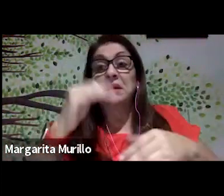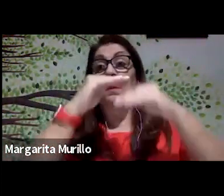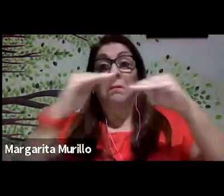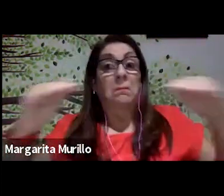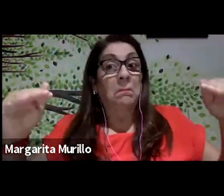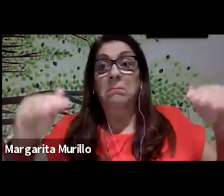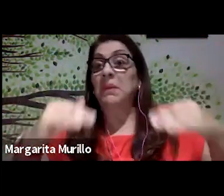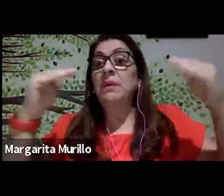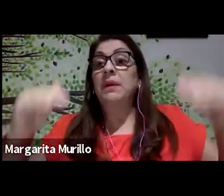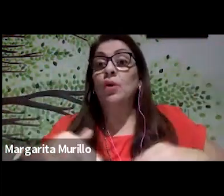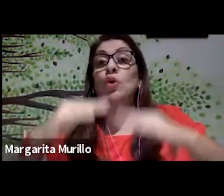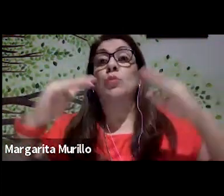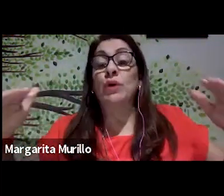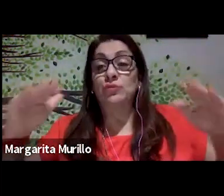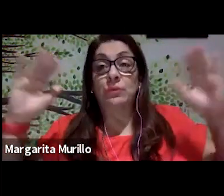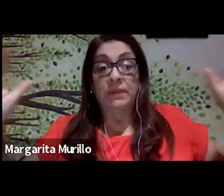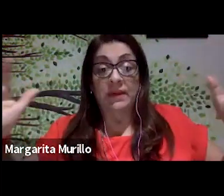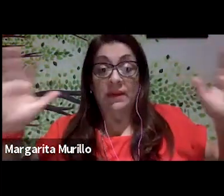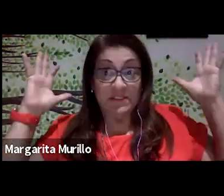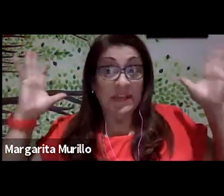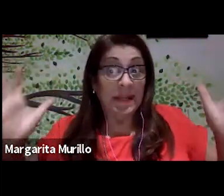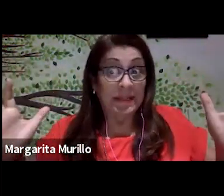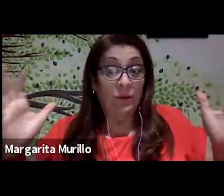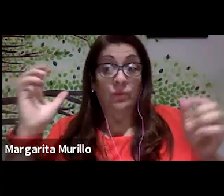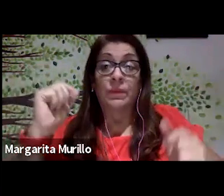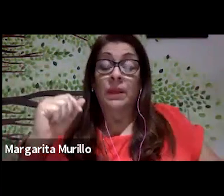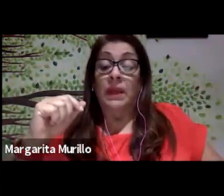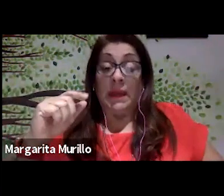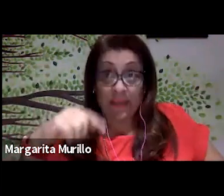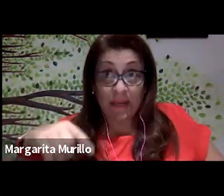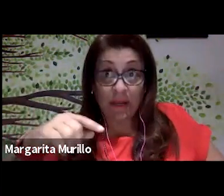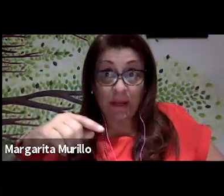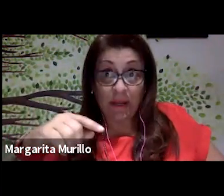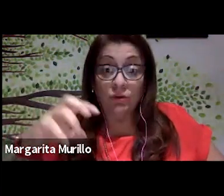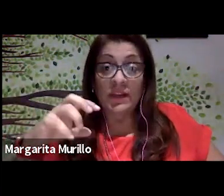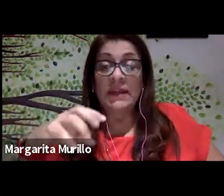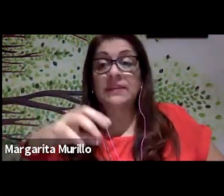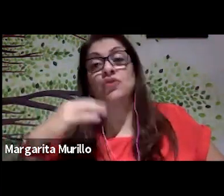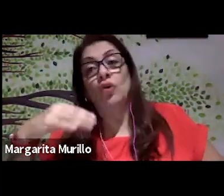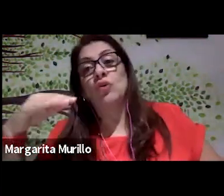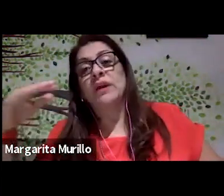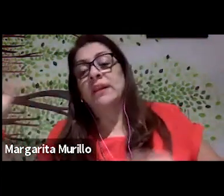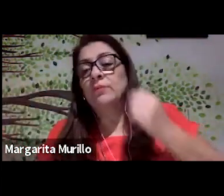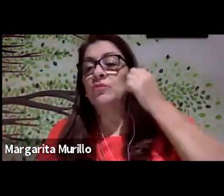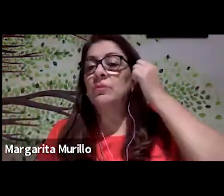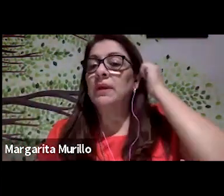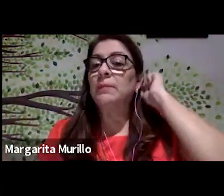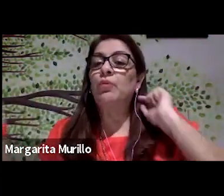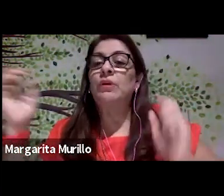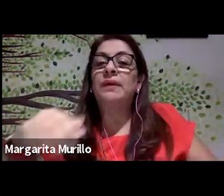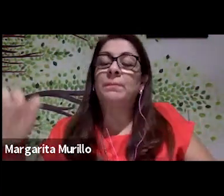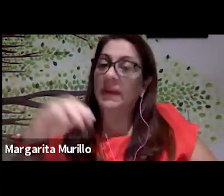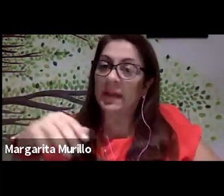es alguien que vive como Muerto en vida es enajenado y la y la otra área es todo lo que queremos